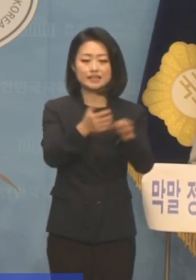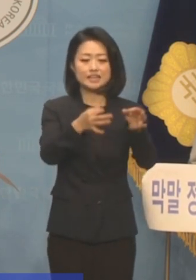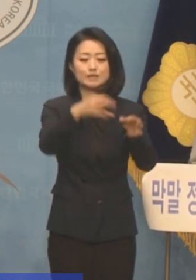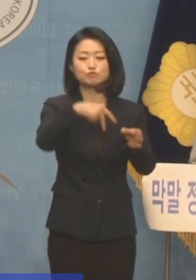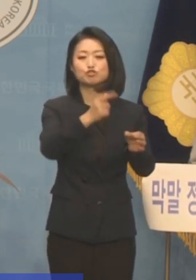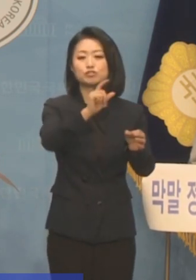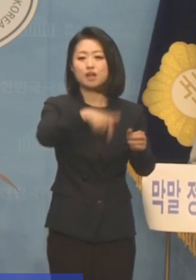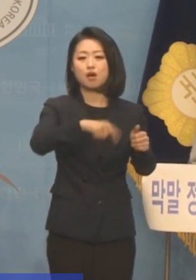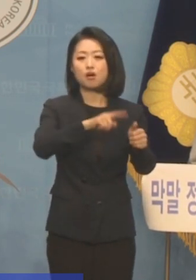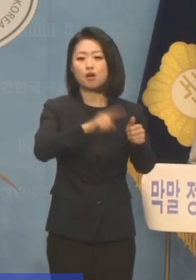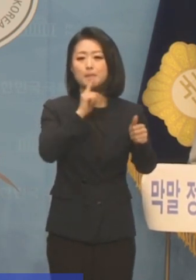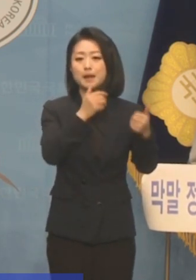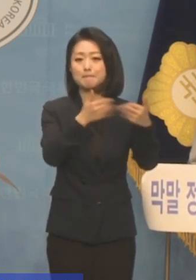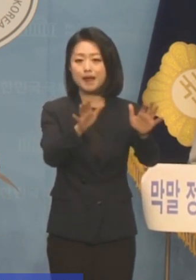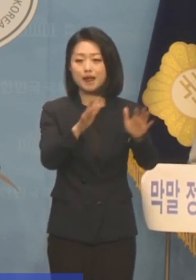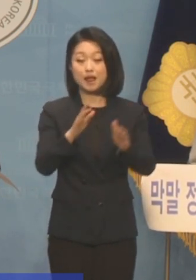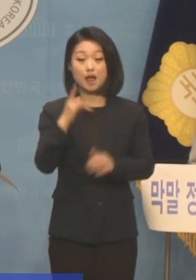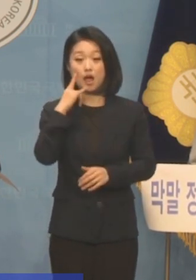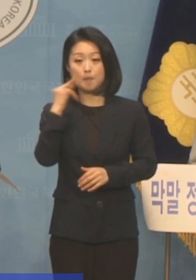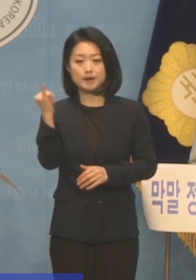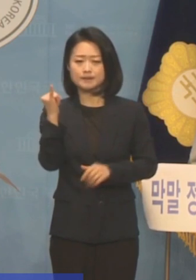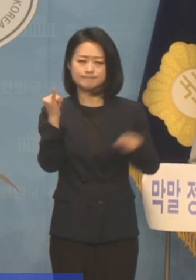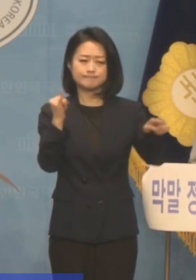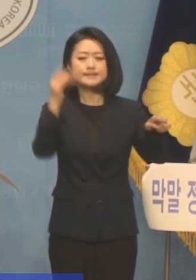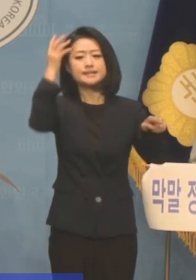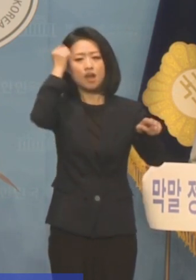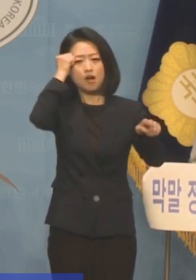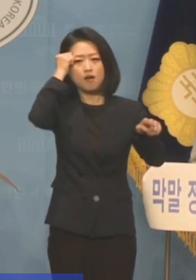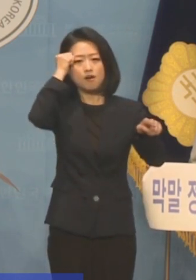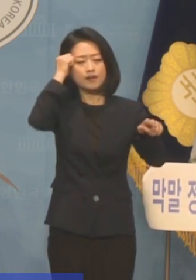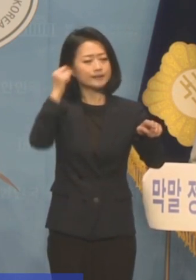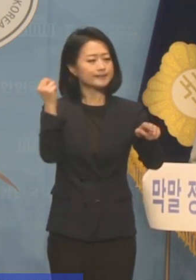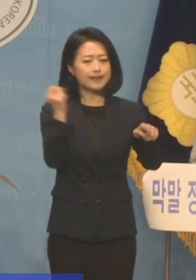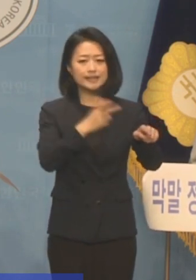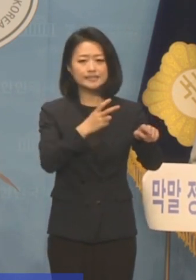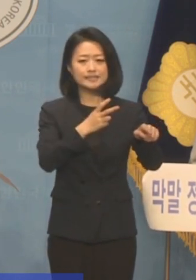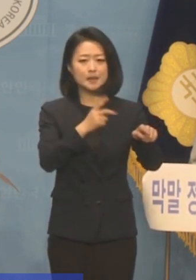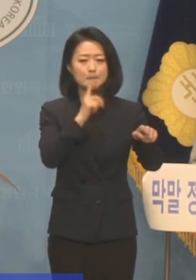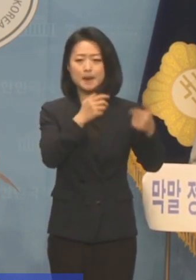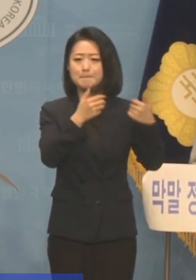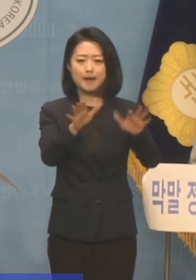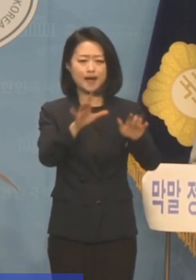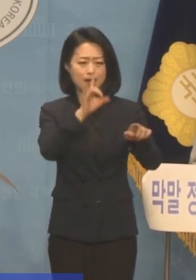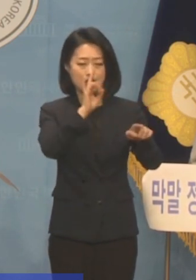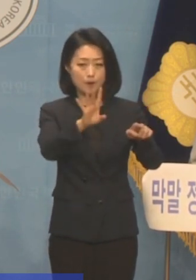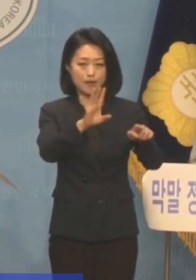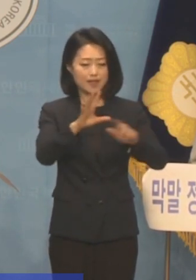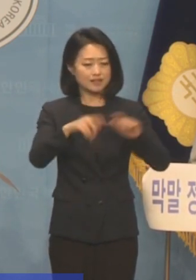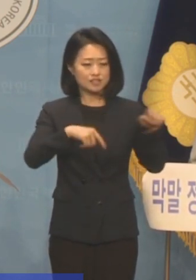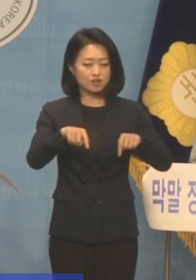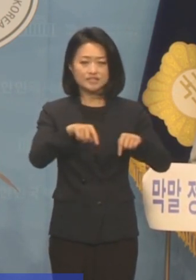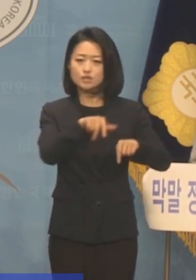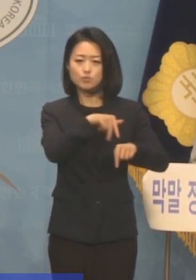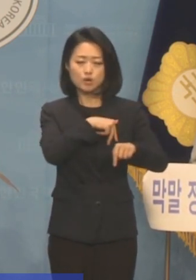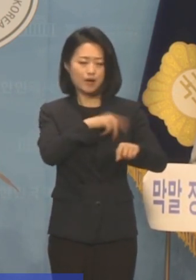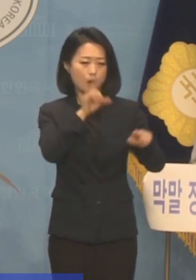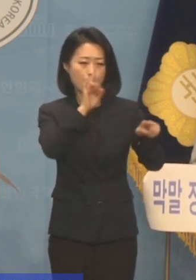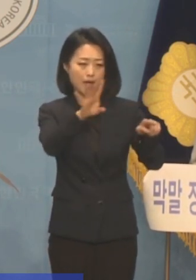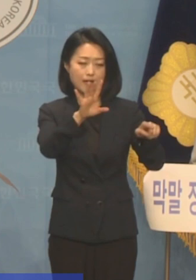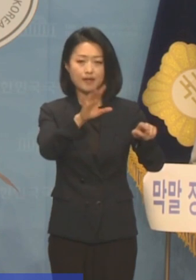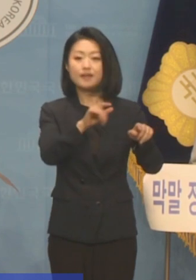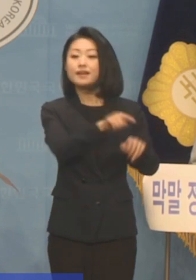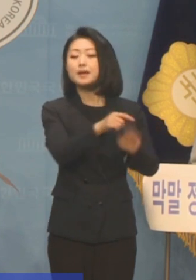후보의 막말을 우리 어머니들은 반드시 기억하여 다시는 이런 자가 정치권에 들어오지 못하도록 막아야